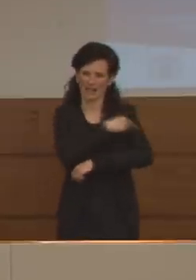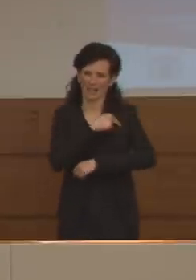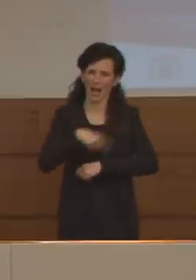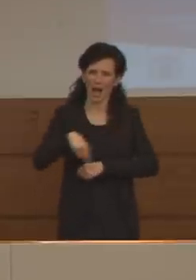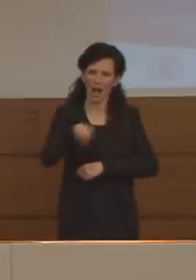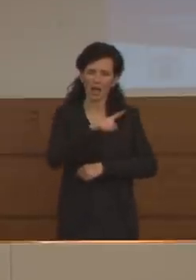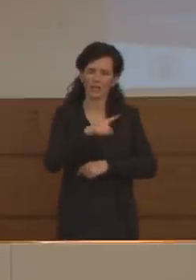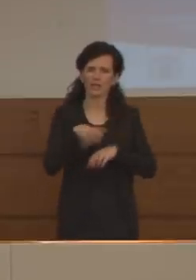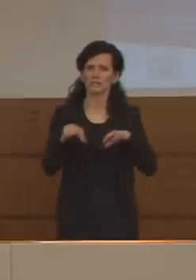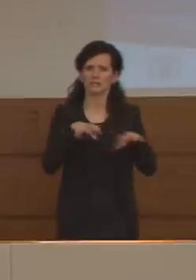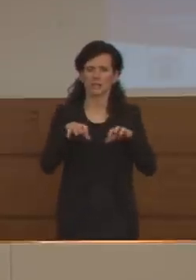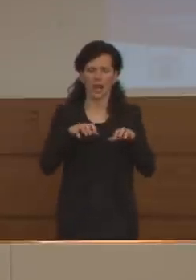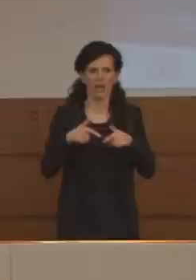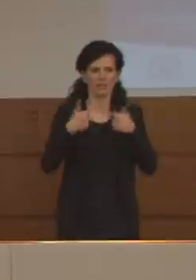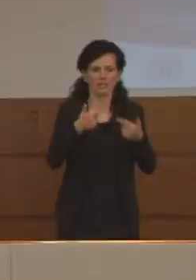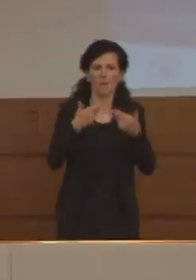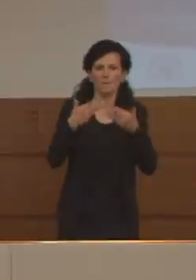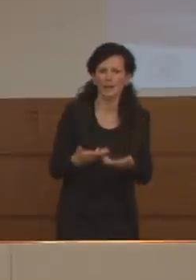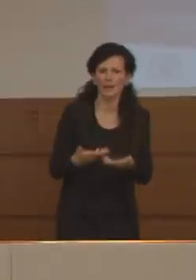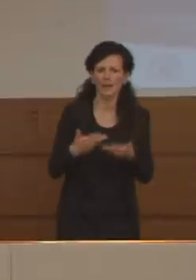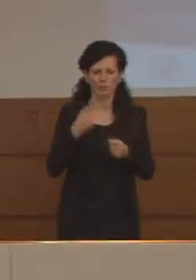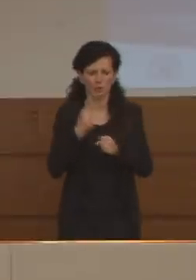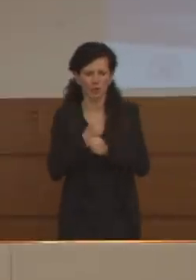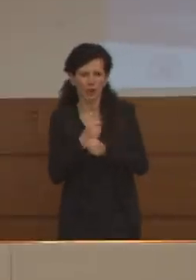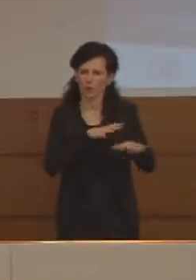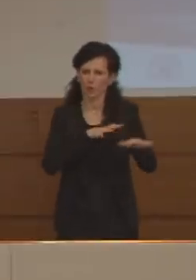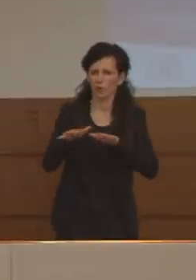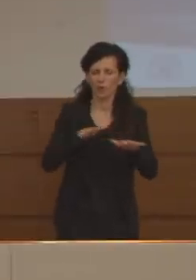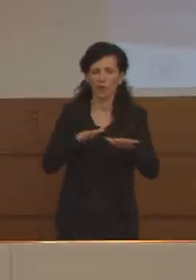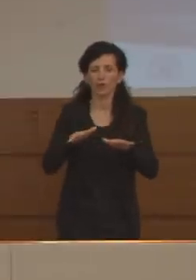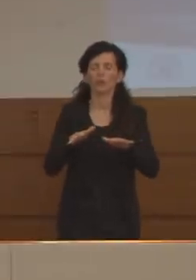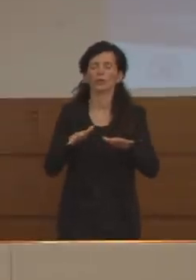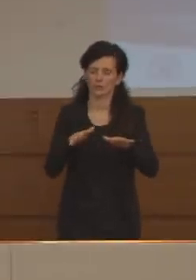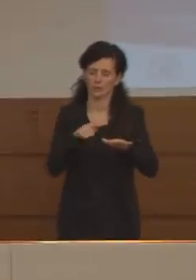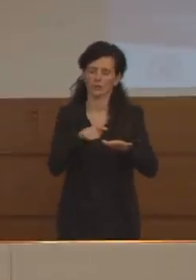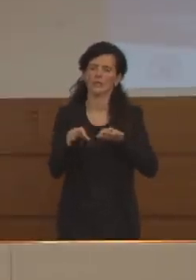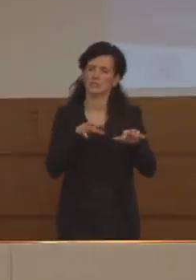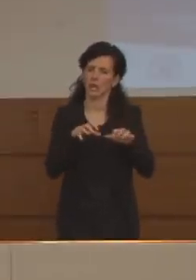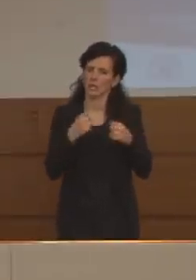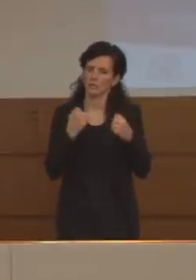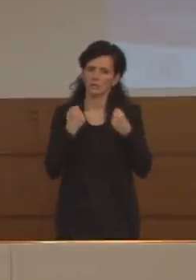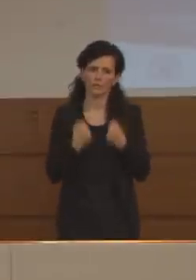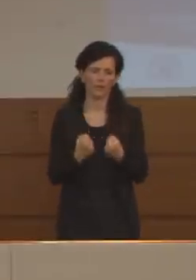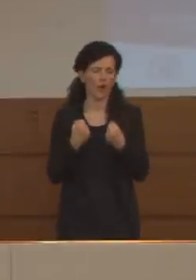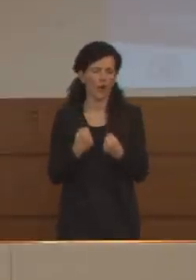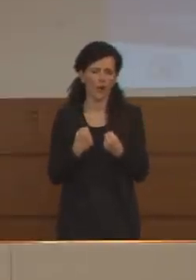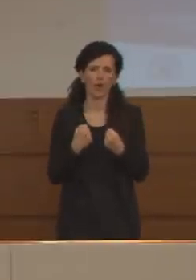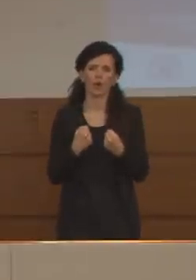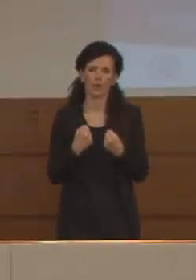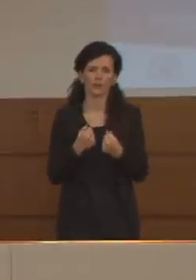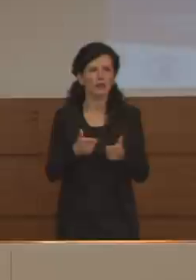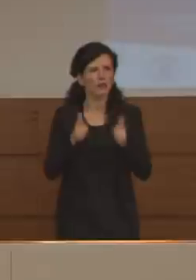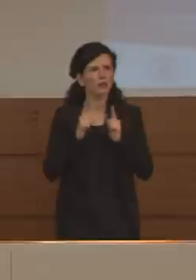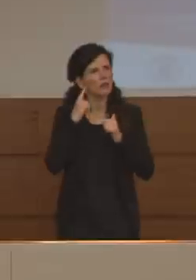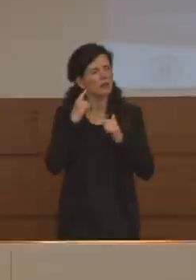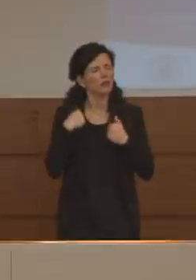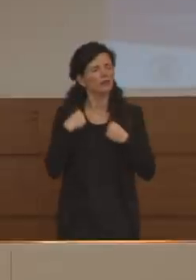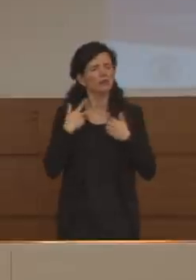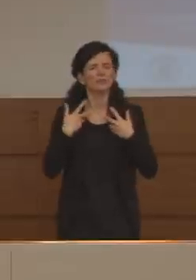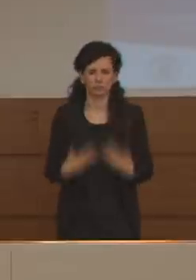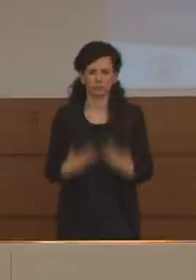straordinario entusiasmo che è stato manifestato sempre in tutta italia uno stress forte e quindi avere la possibilità di